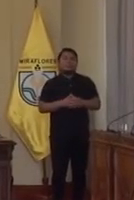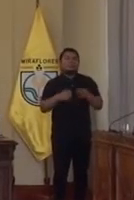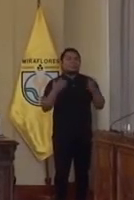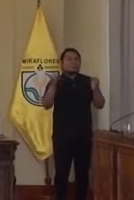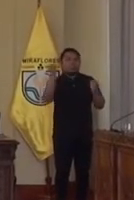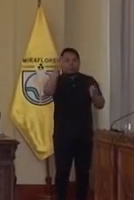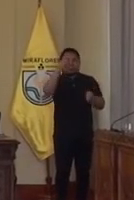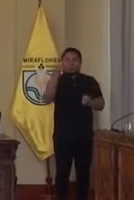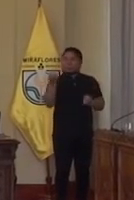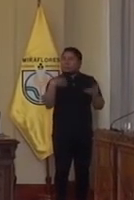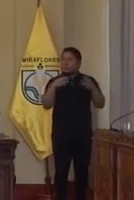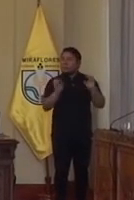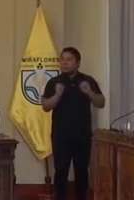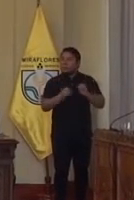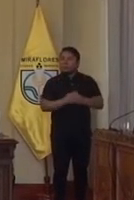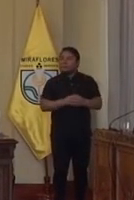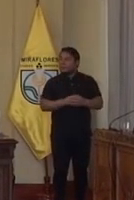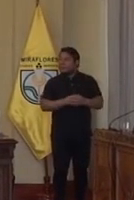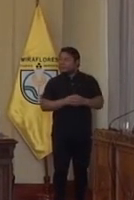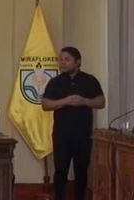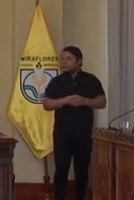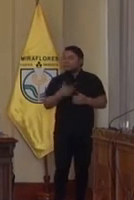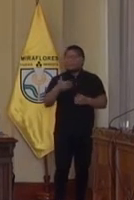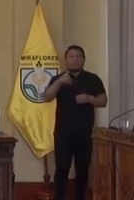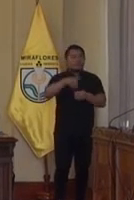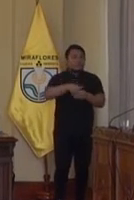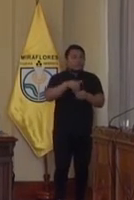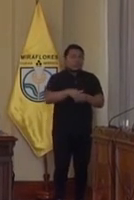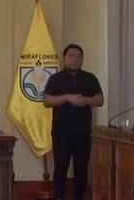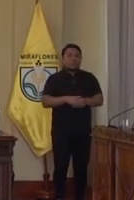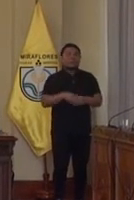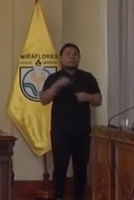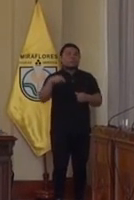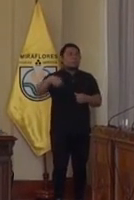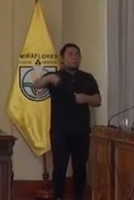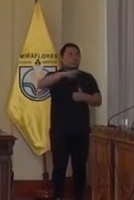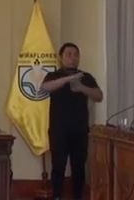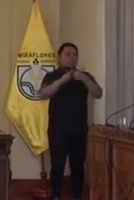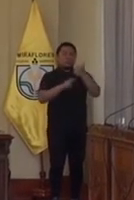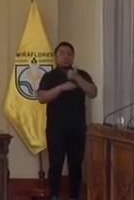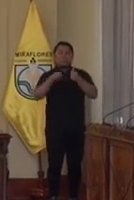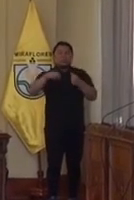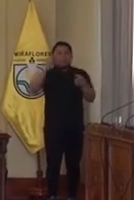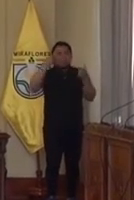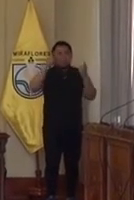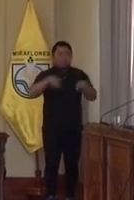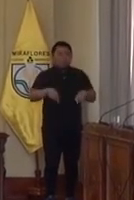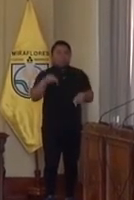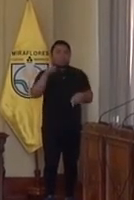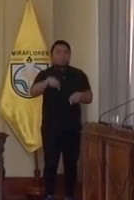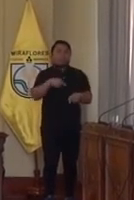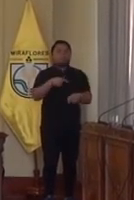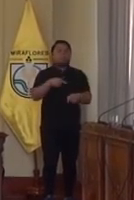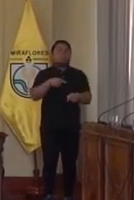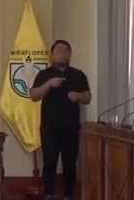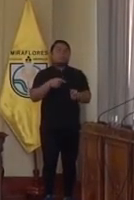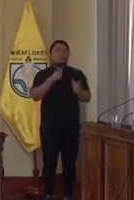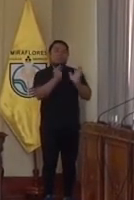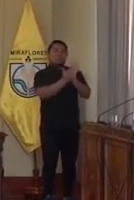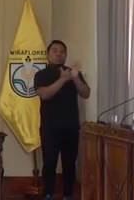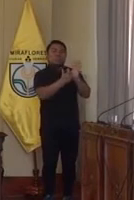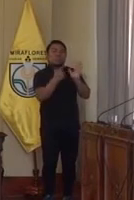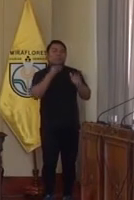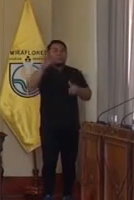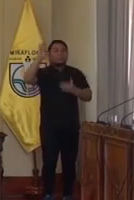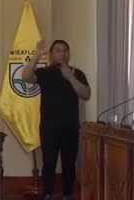No habiendo intervenciones, se va a la votación. Señores regidores, los que estén de acuerdo con dicho